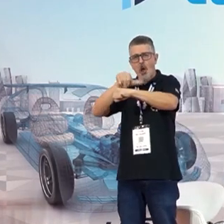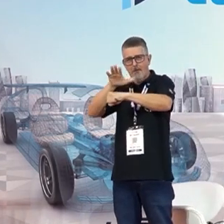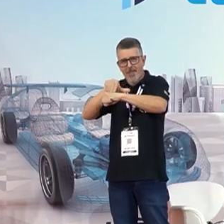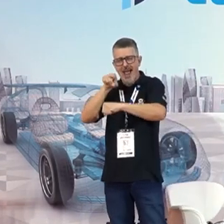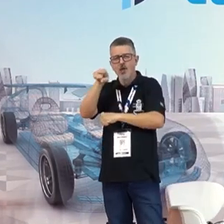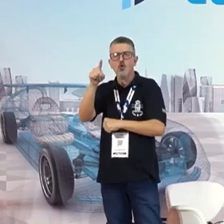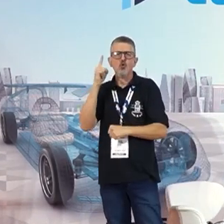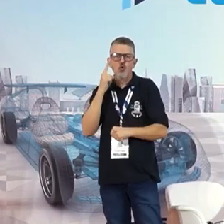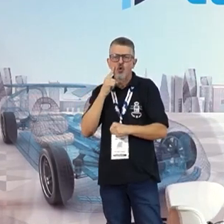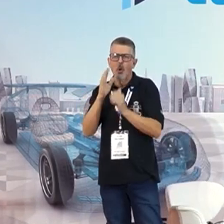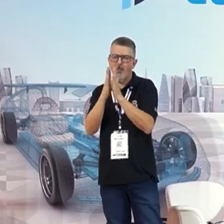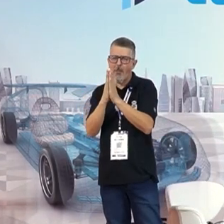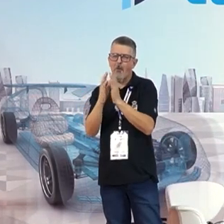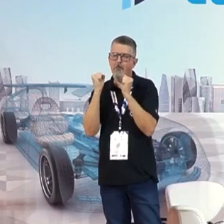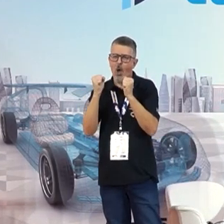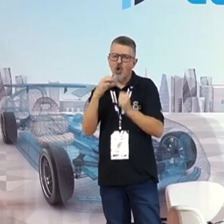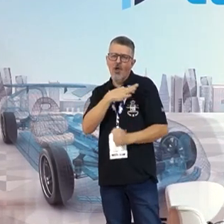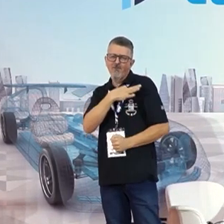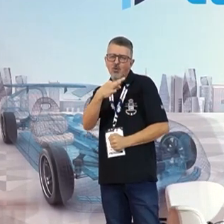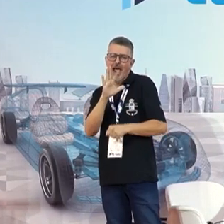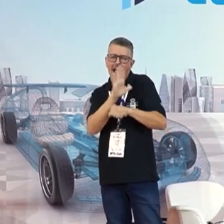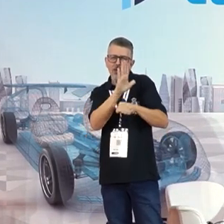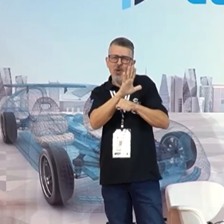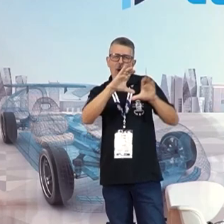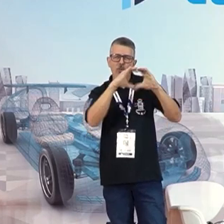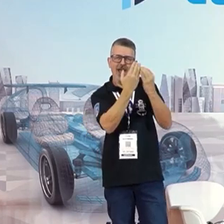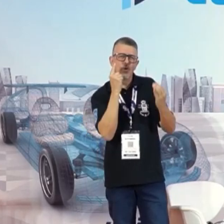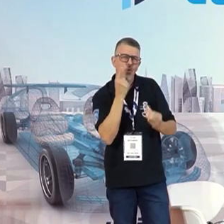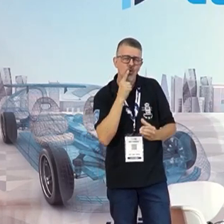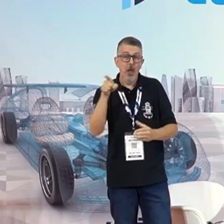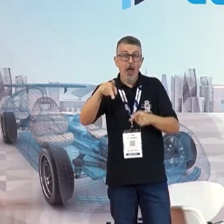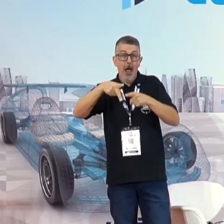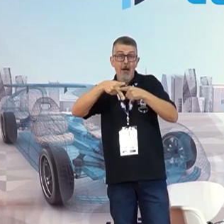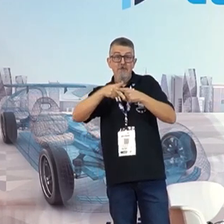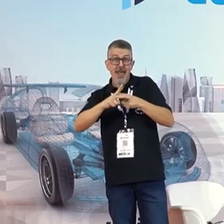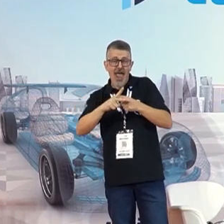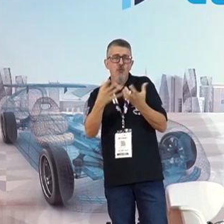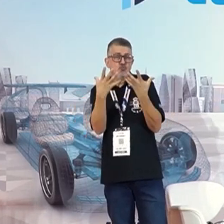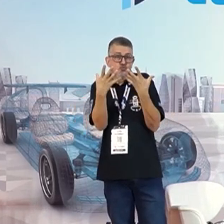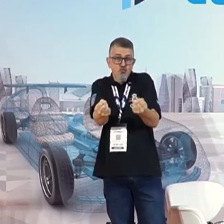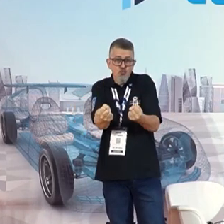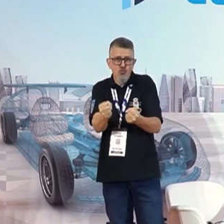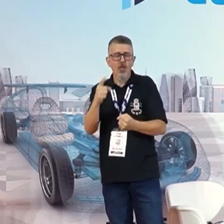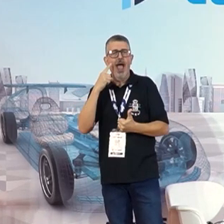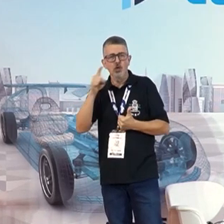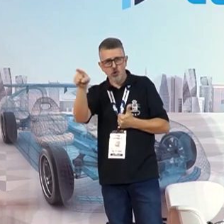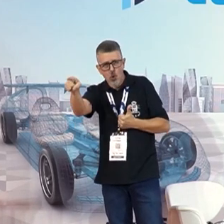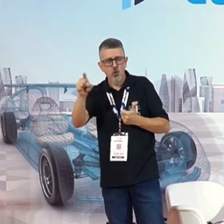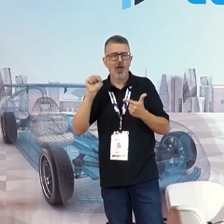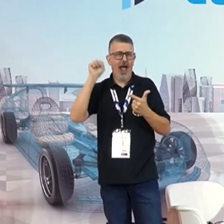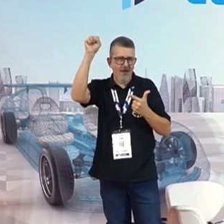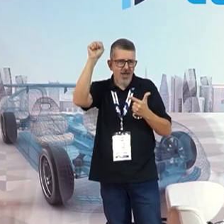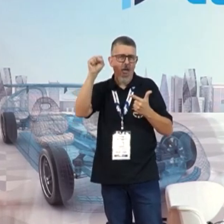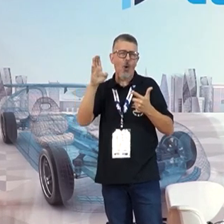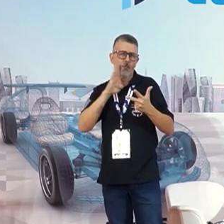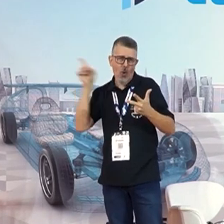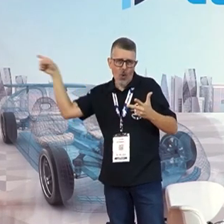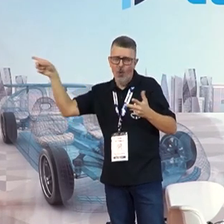e aí ele começou a chamar os surdos para voluntário mecânico que sabia o Edilson,